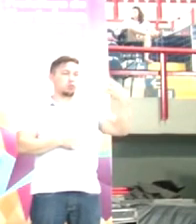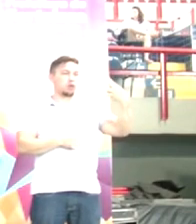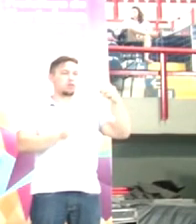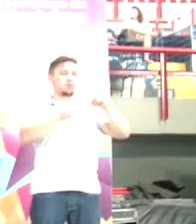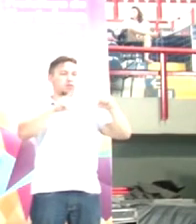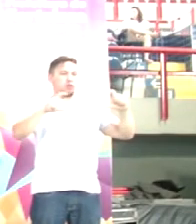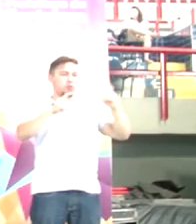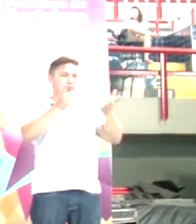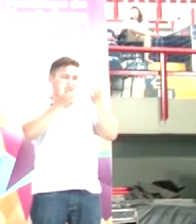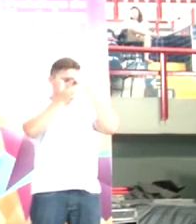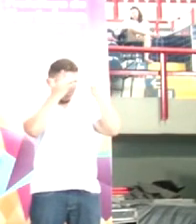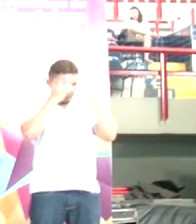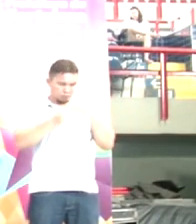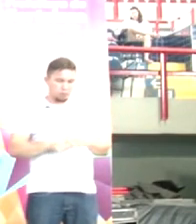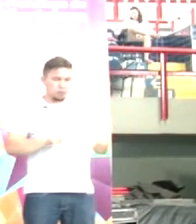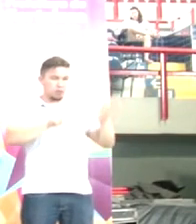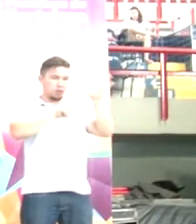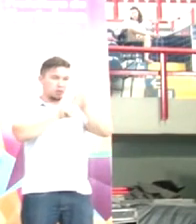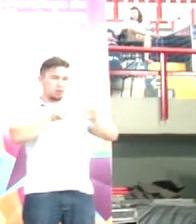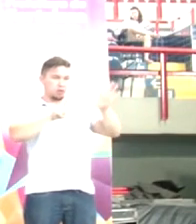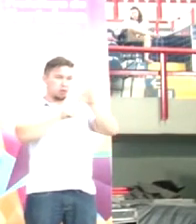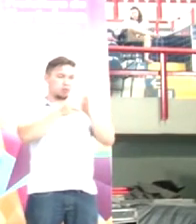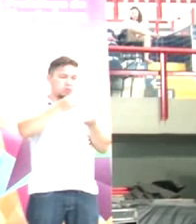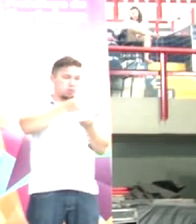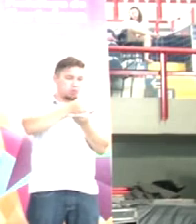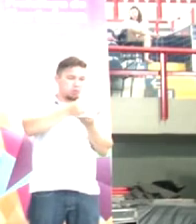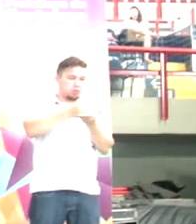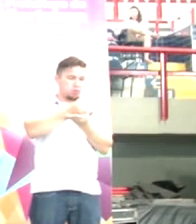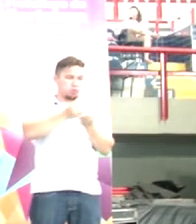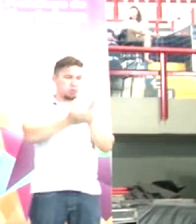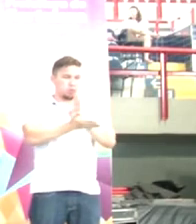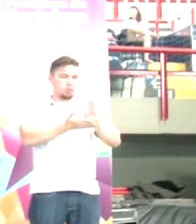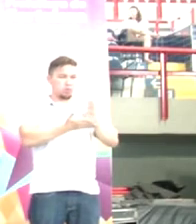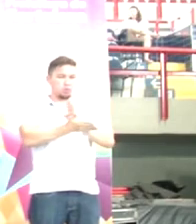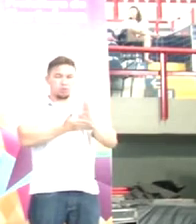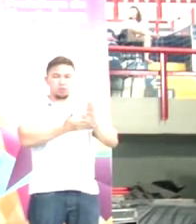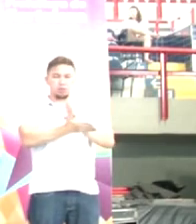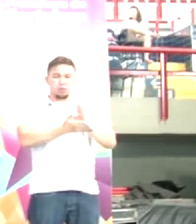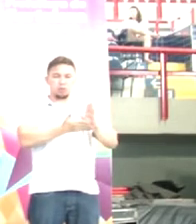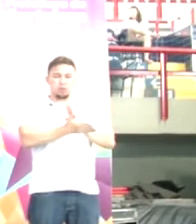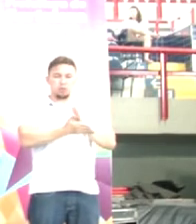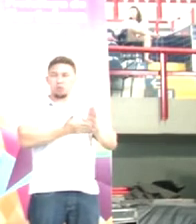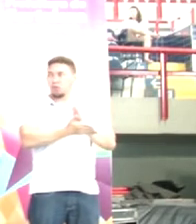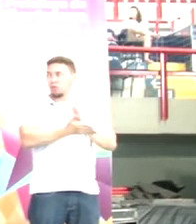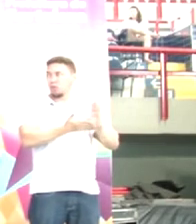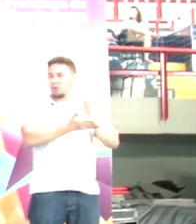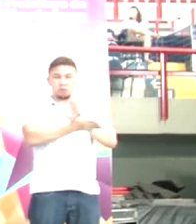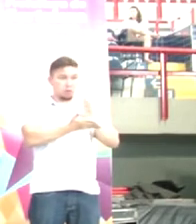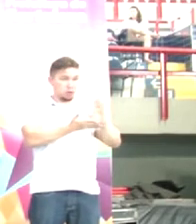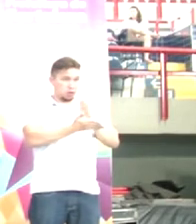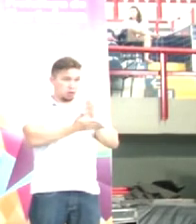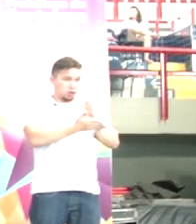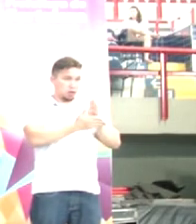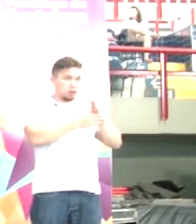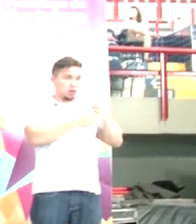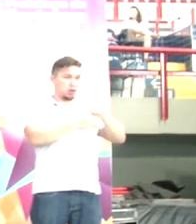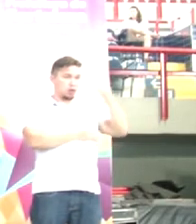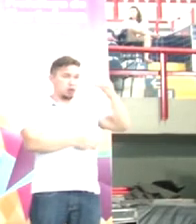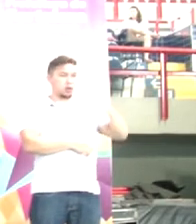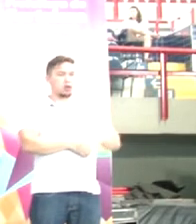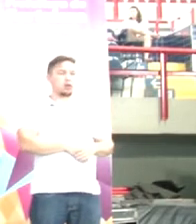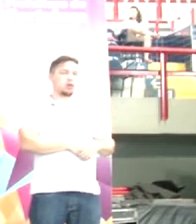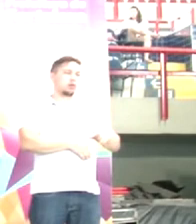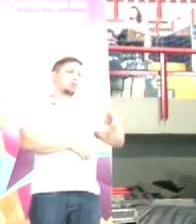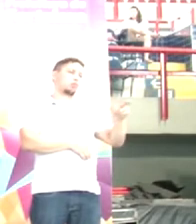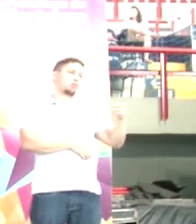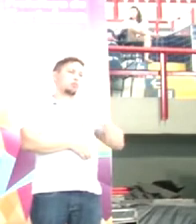hoje. Primeira, a área da base do cilindro, qual é mesmo? Pensei, a área da base do cilindro, πr